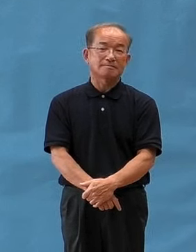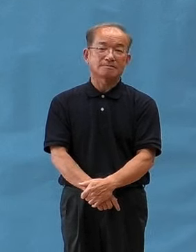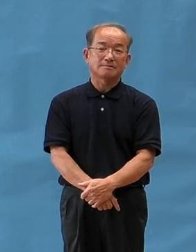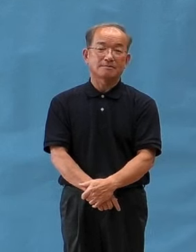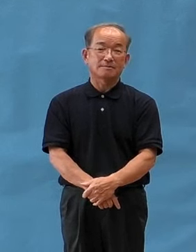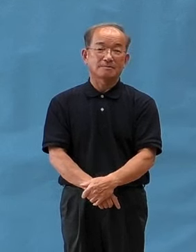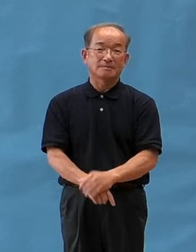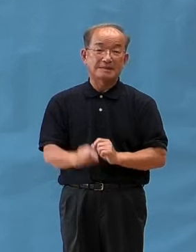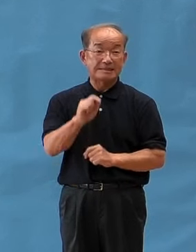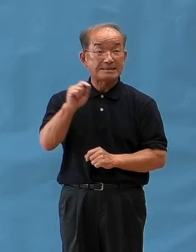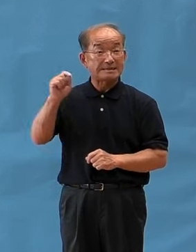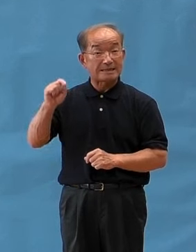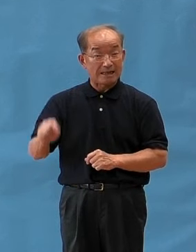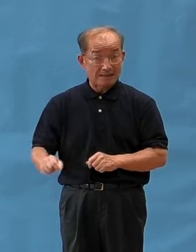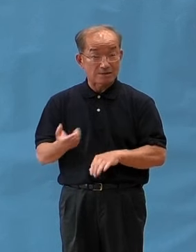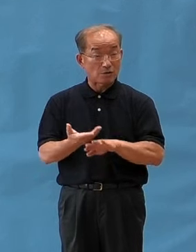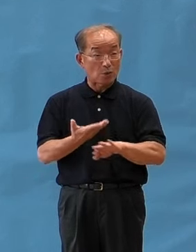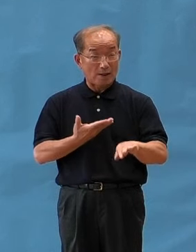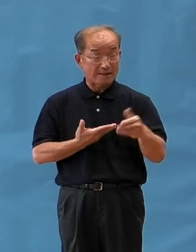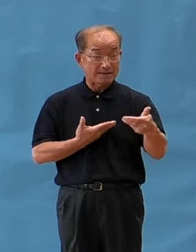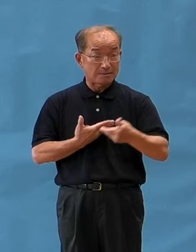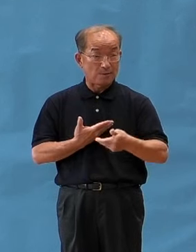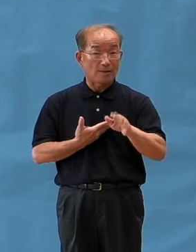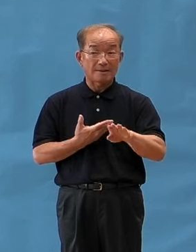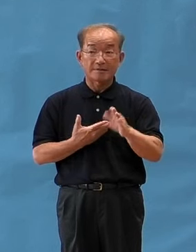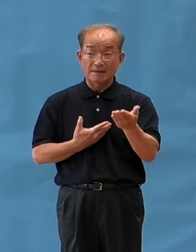その他はご質問ございませんでしょうか。